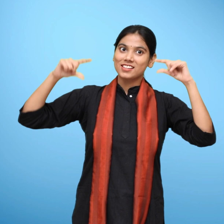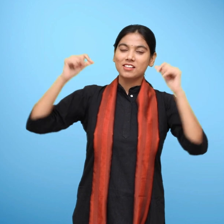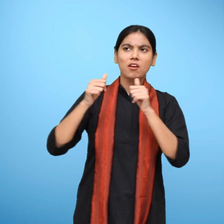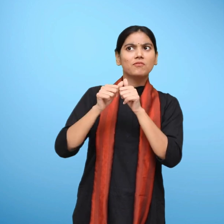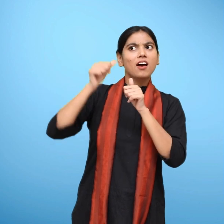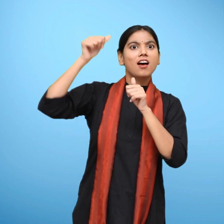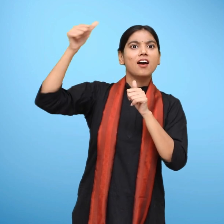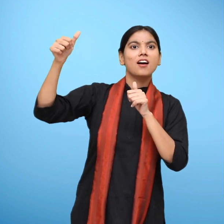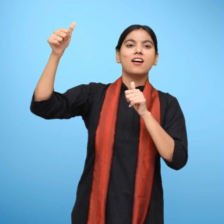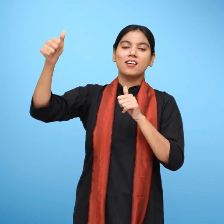दूर